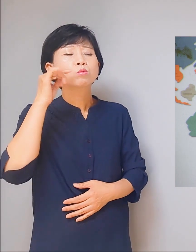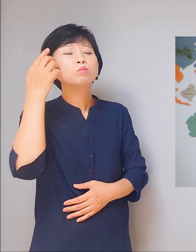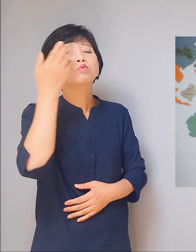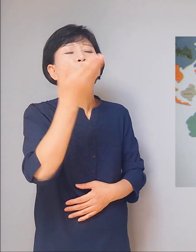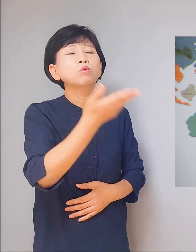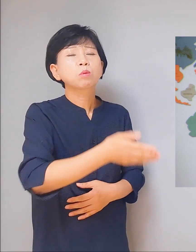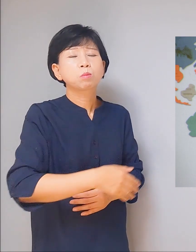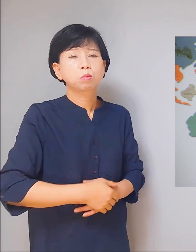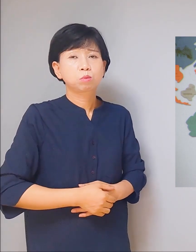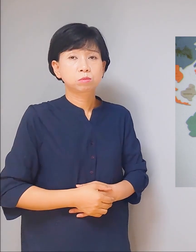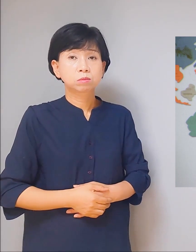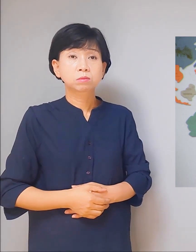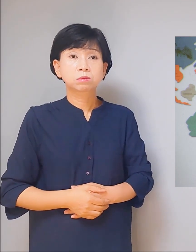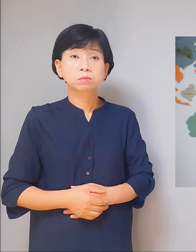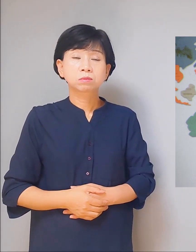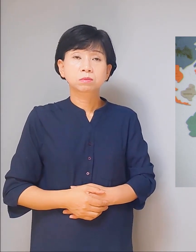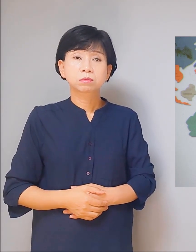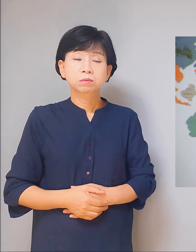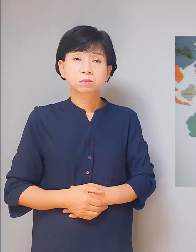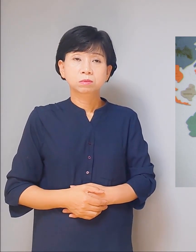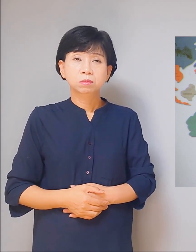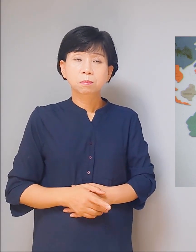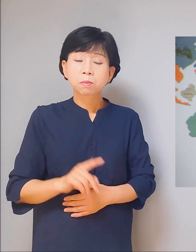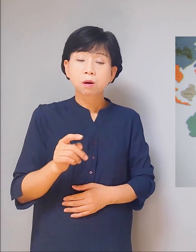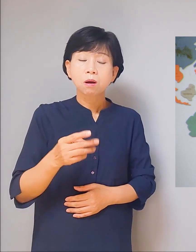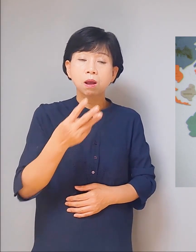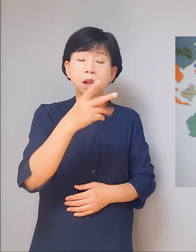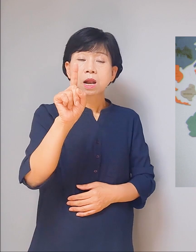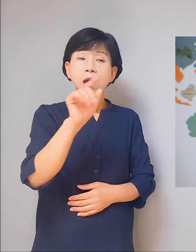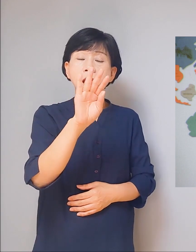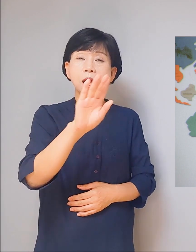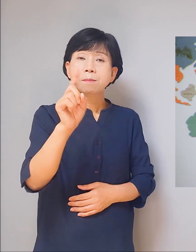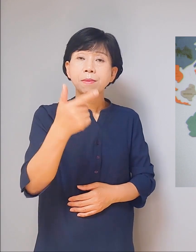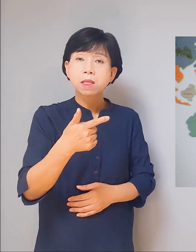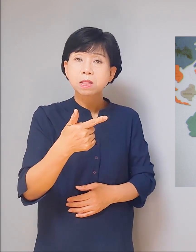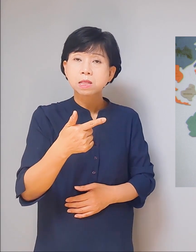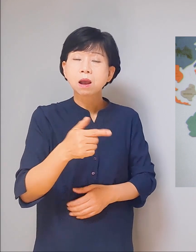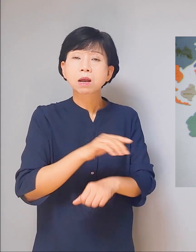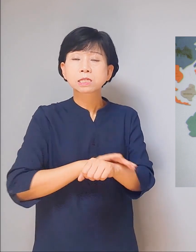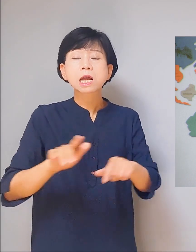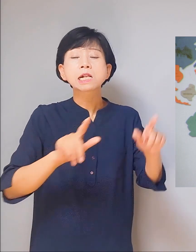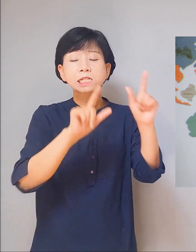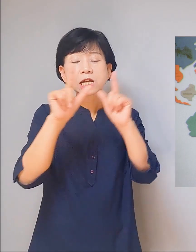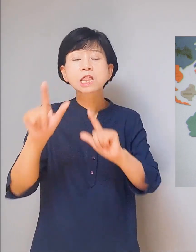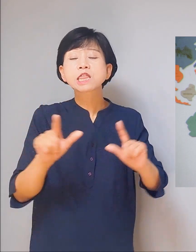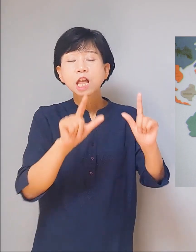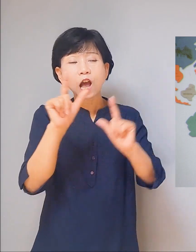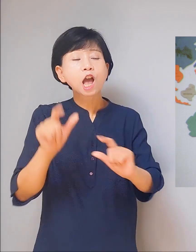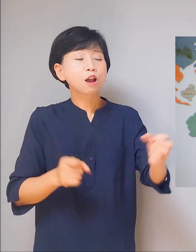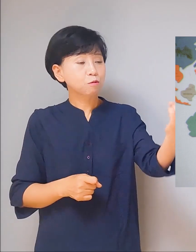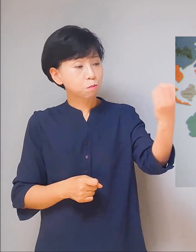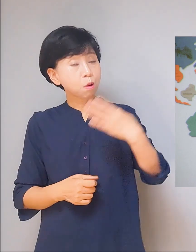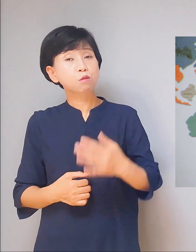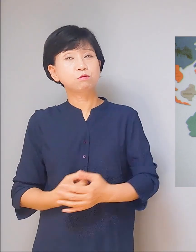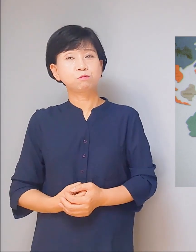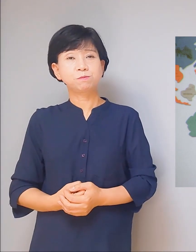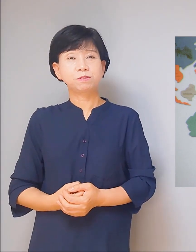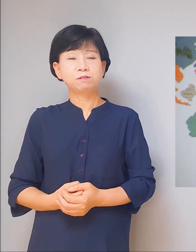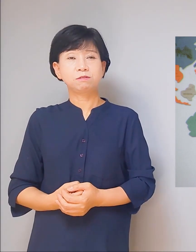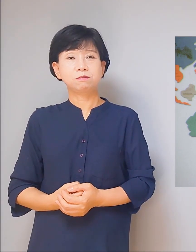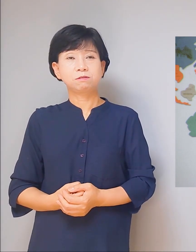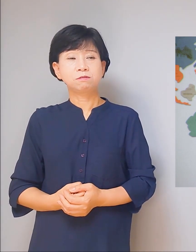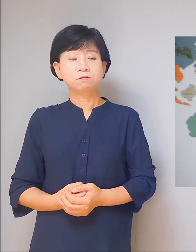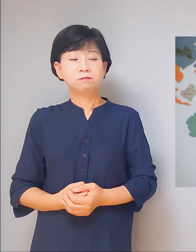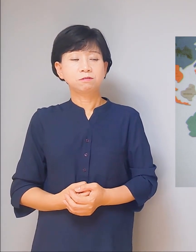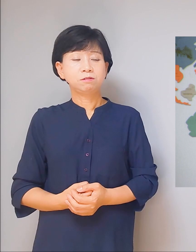있습니다. 그런데 목자들은 야곱에게 라반이 별일 없이 잘 지내고 있다라고 이야기해 줍니다.